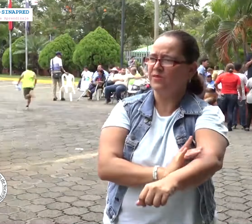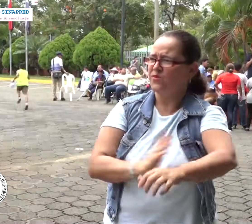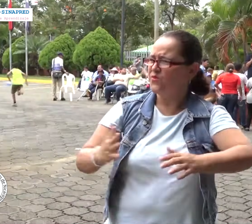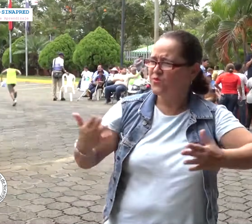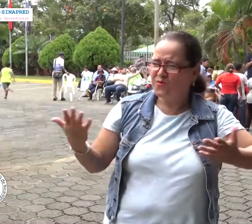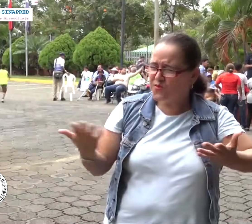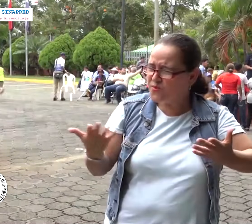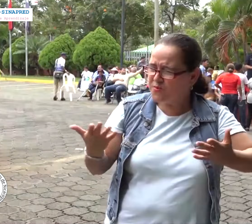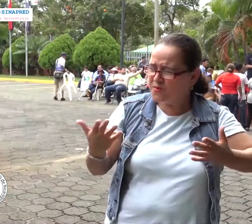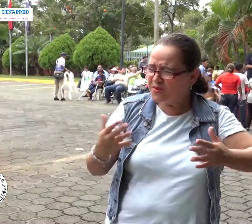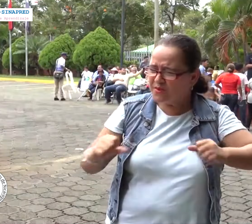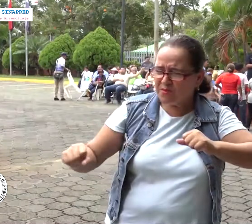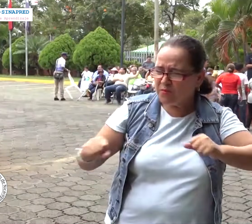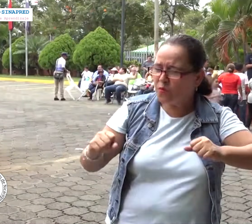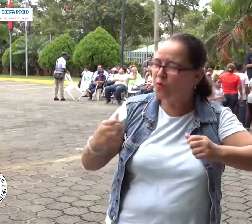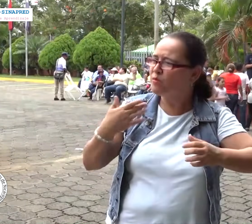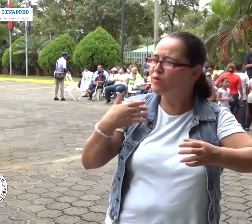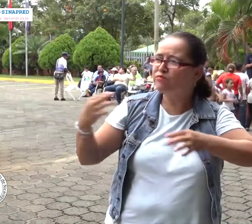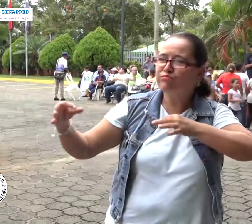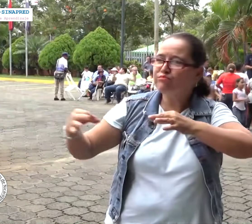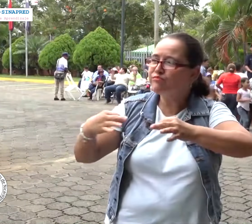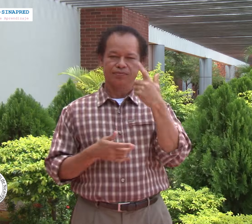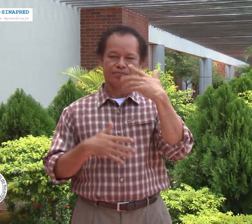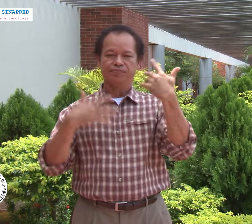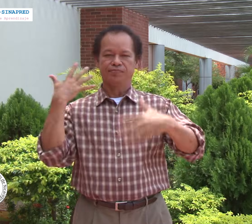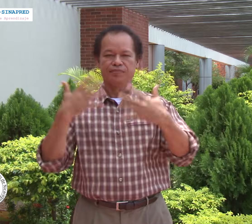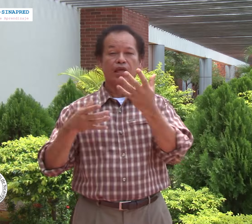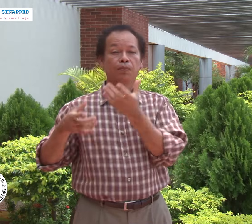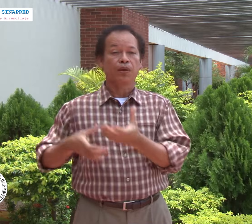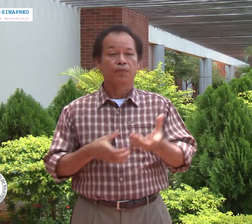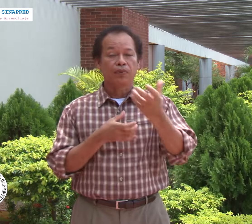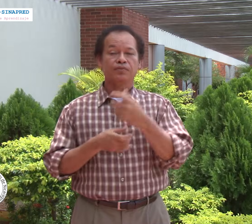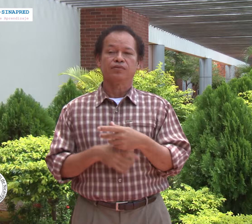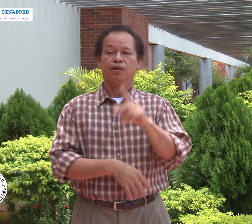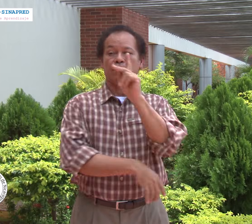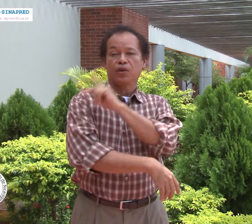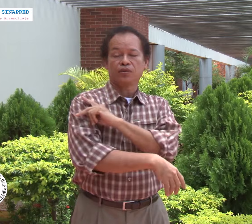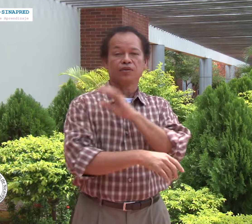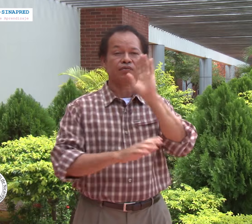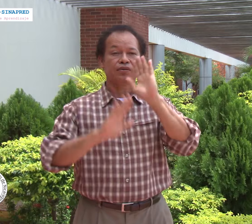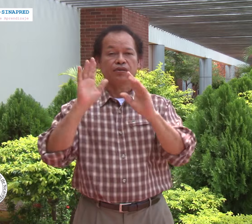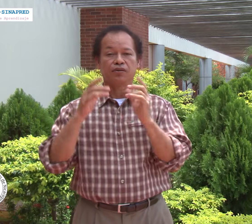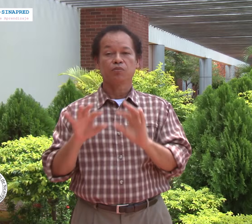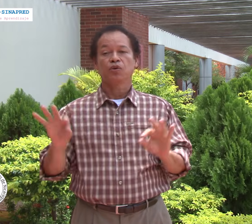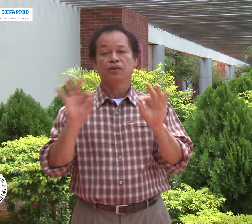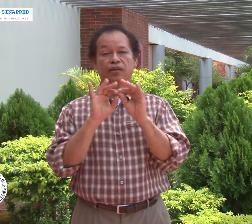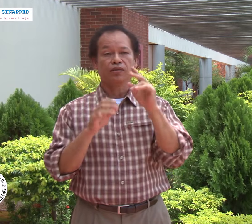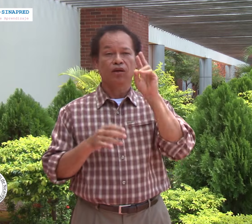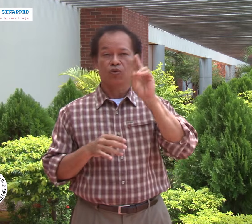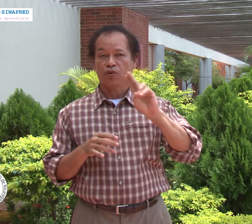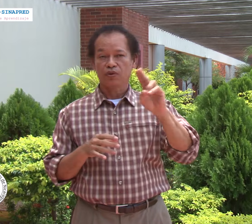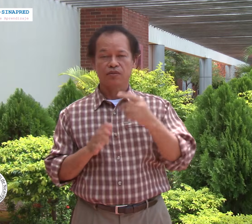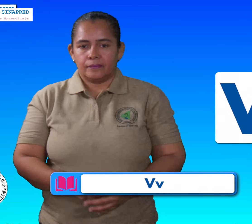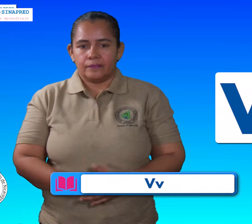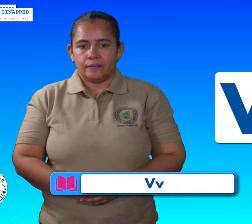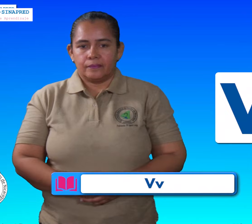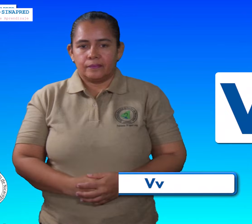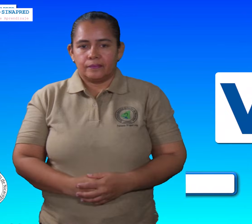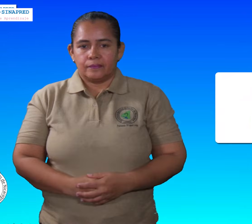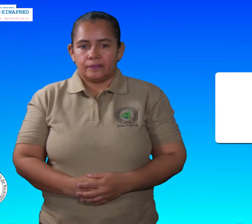como personas van a aprender a deletrear, entonces va a ser un poco más fácil que ustedes se logren comunicar con las personas sordas. No